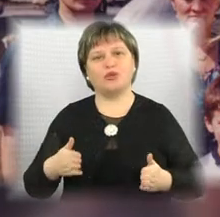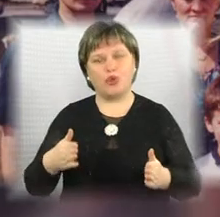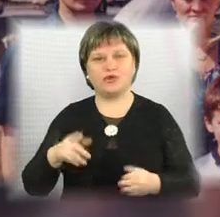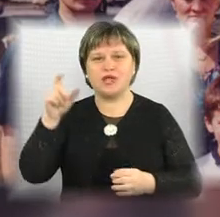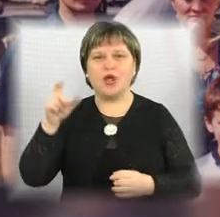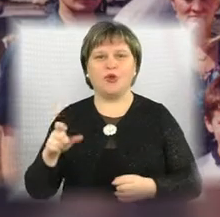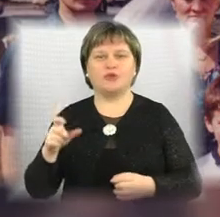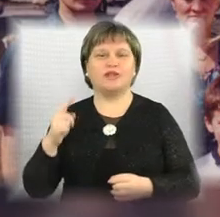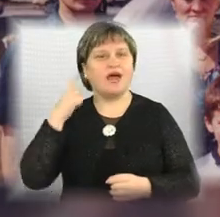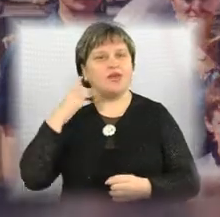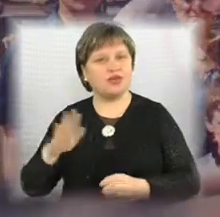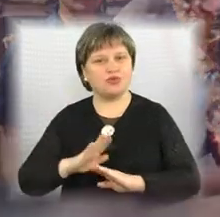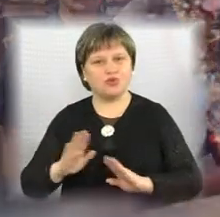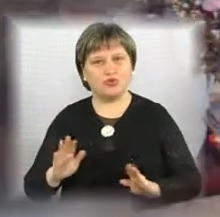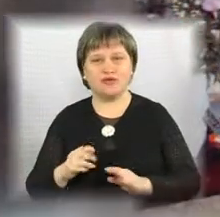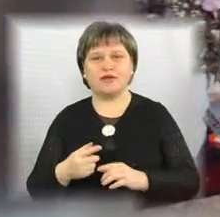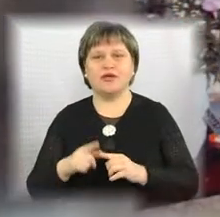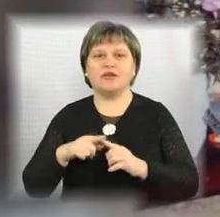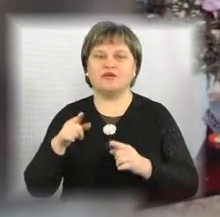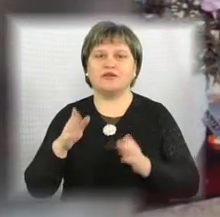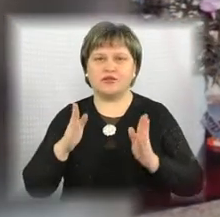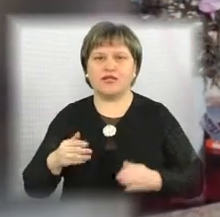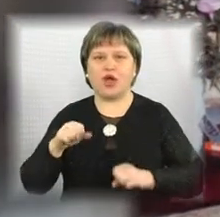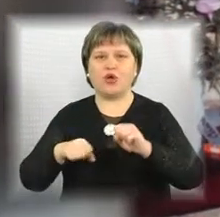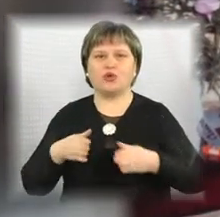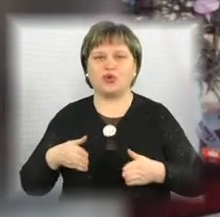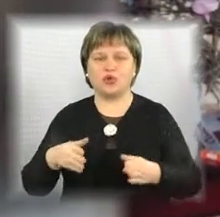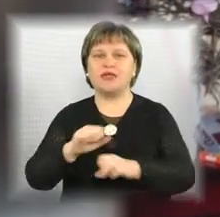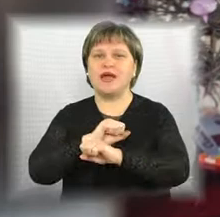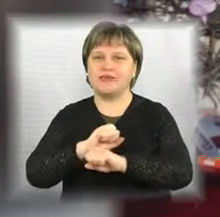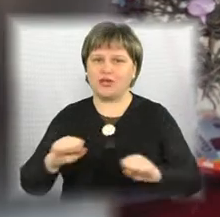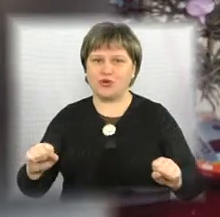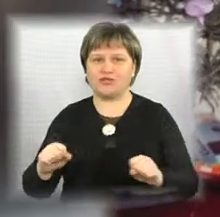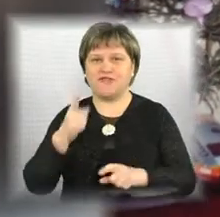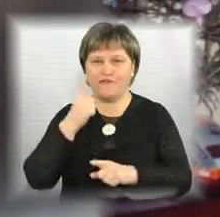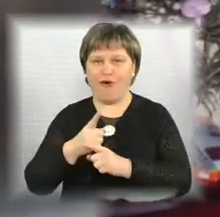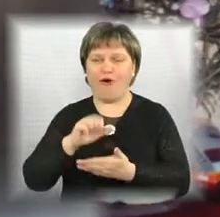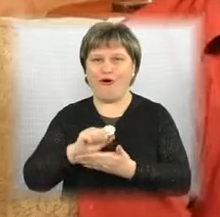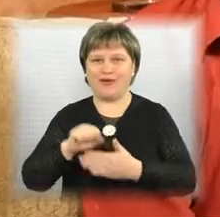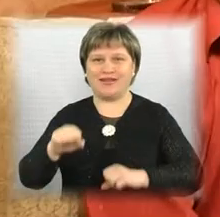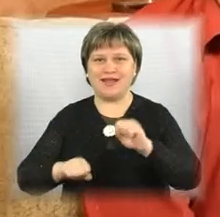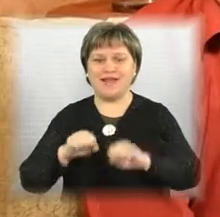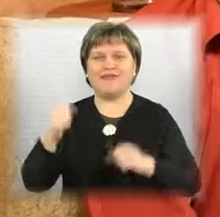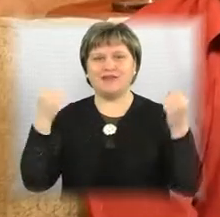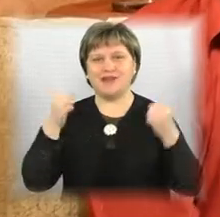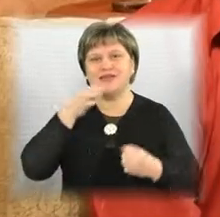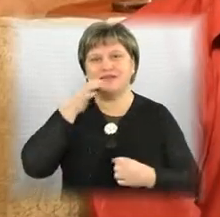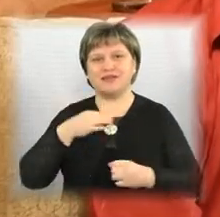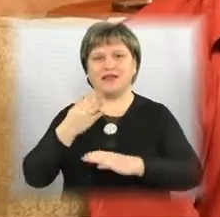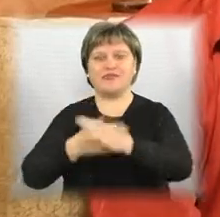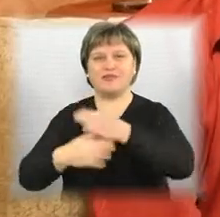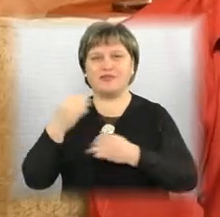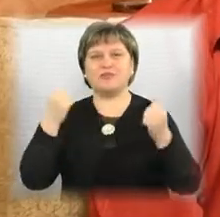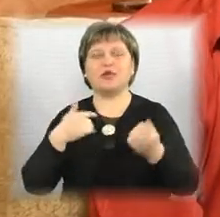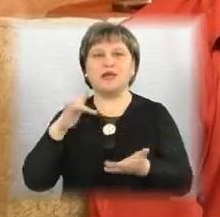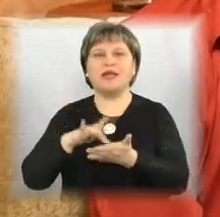чує технічний вид спорту, так що на дорозі треба їхати. Коротше, не дозволили йому, сказали нам там в велоспорті, що